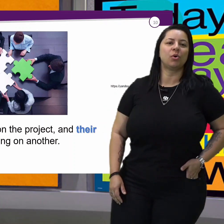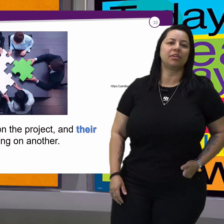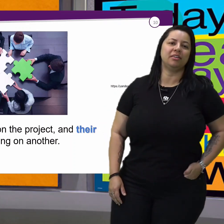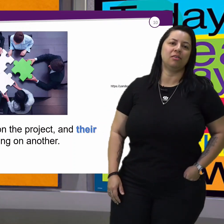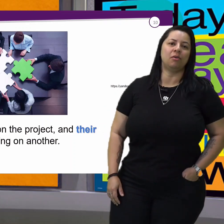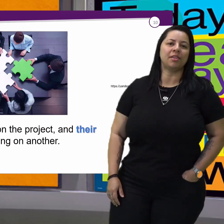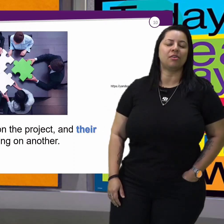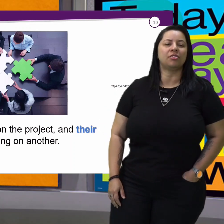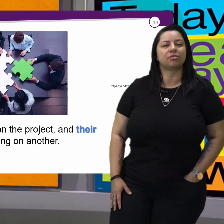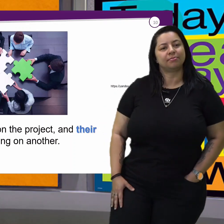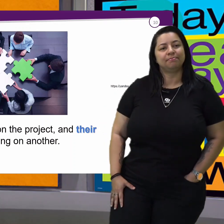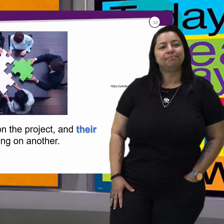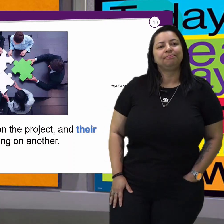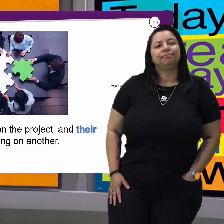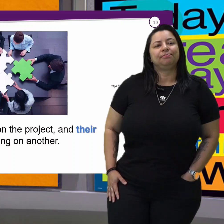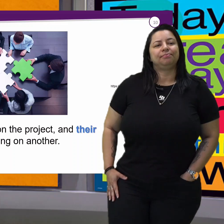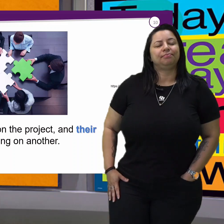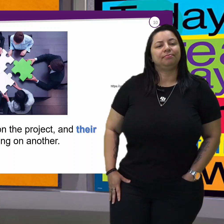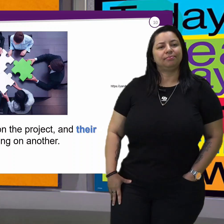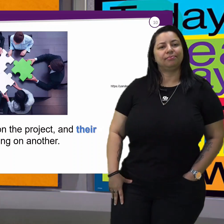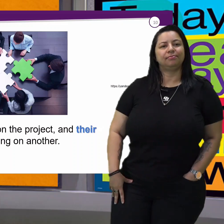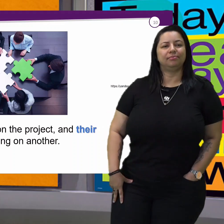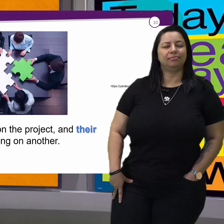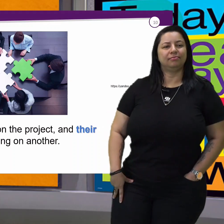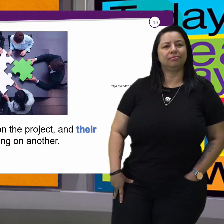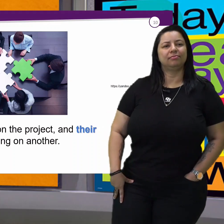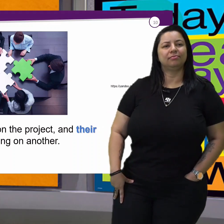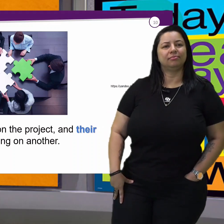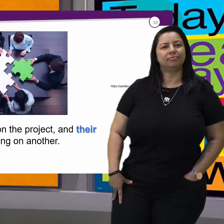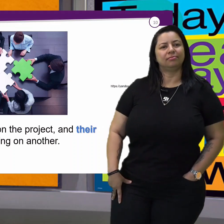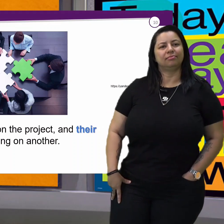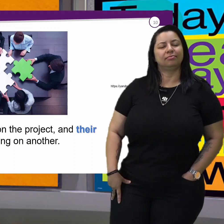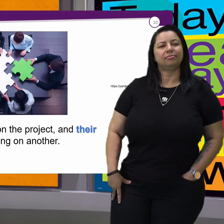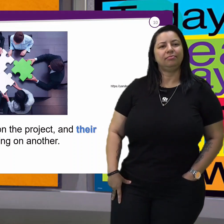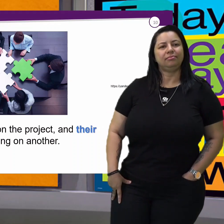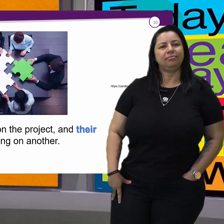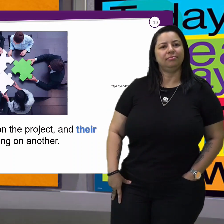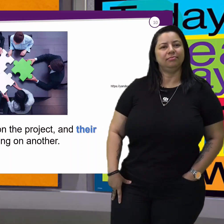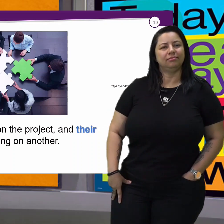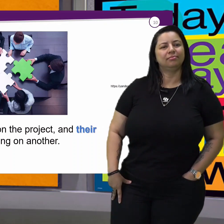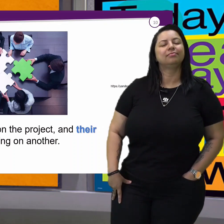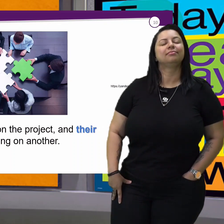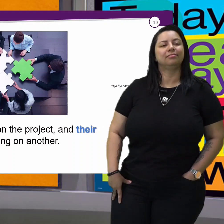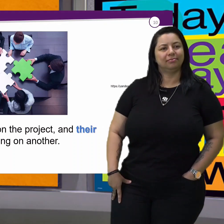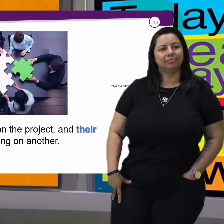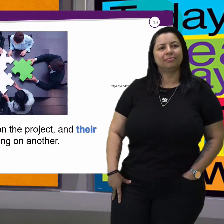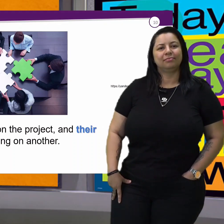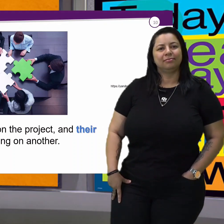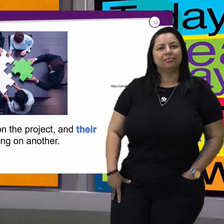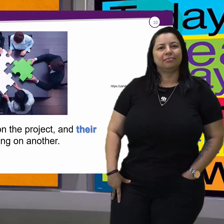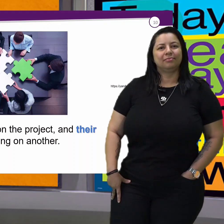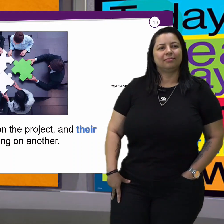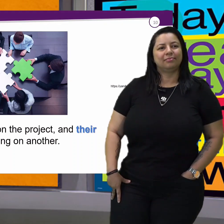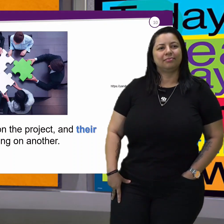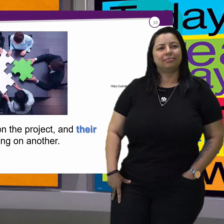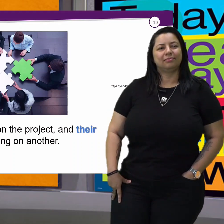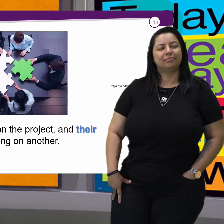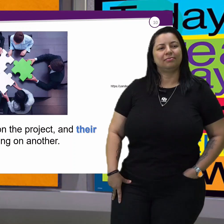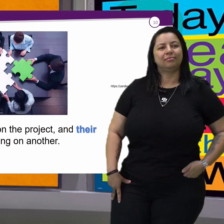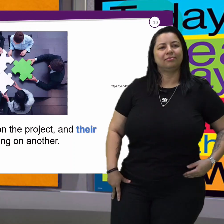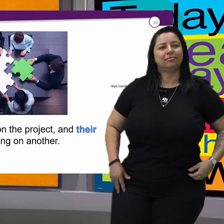team is working on another. Muito bem. Our team is working on the project. Nosso time está trabalhando no